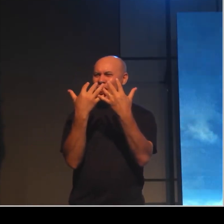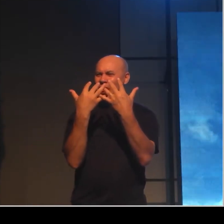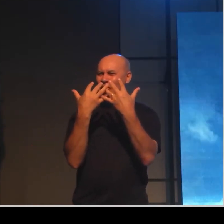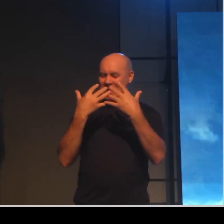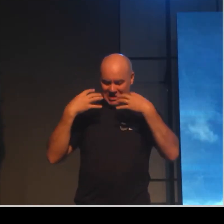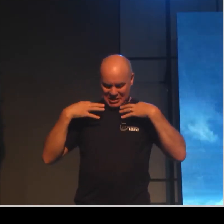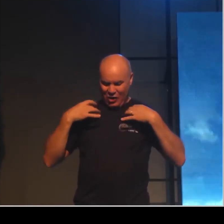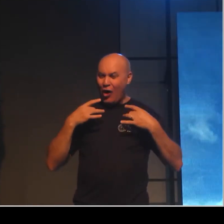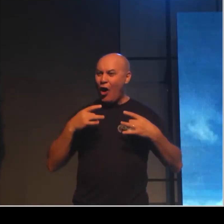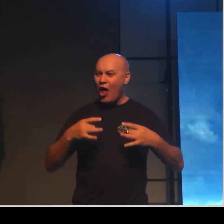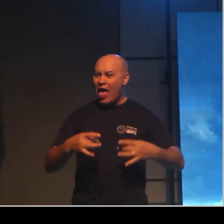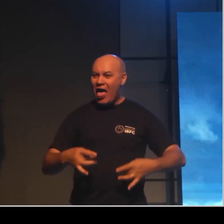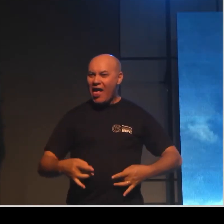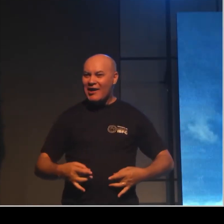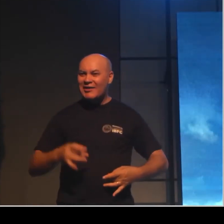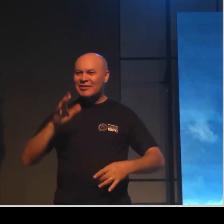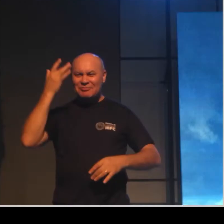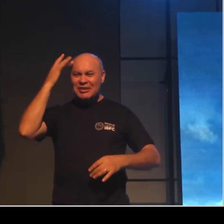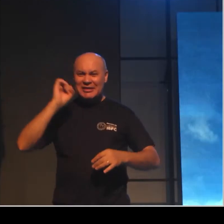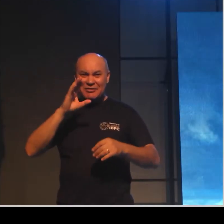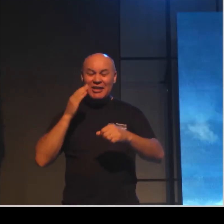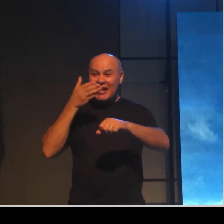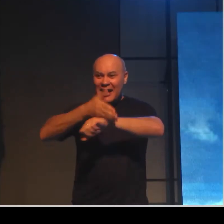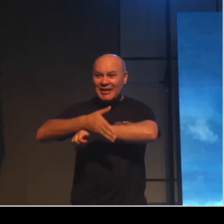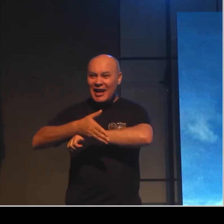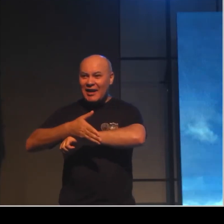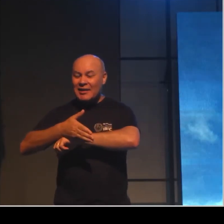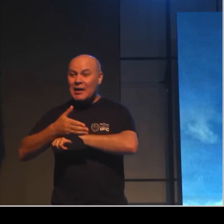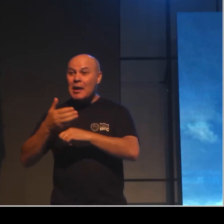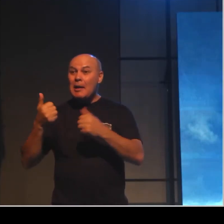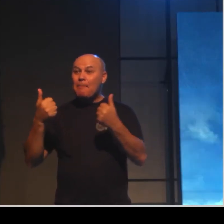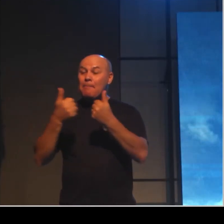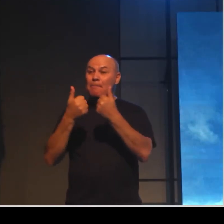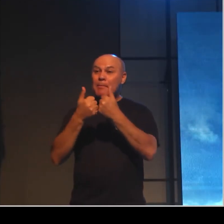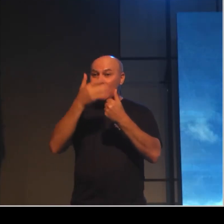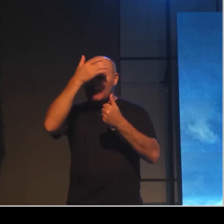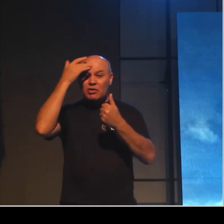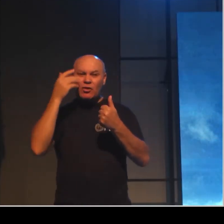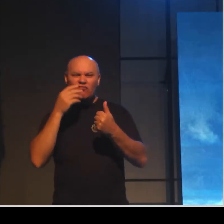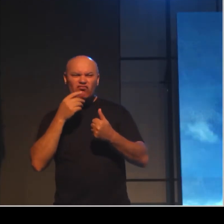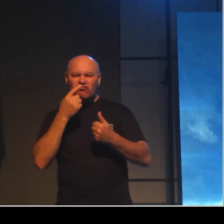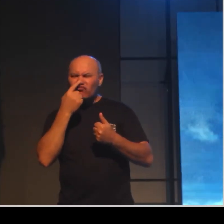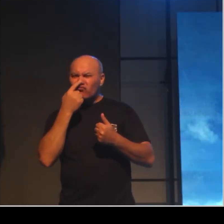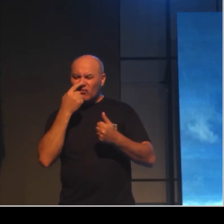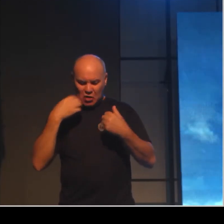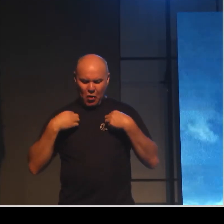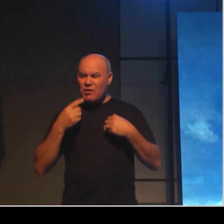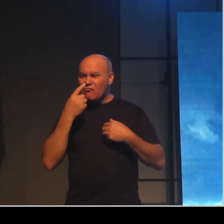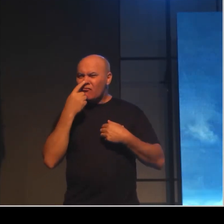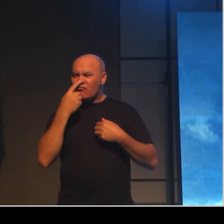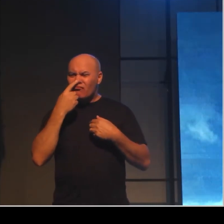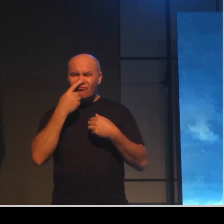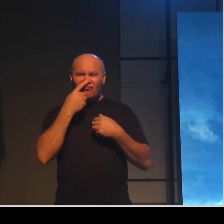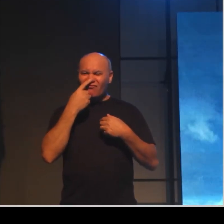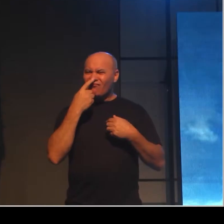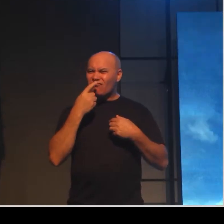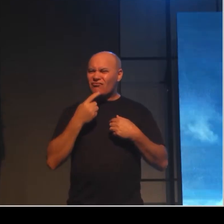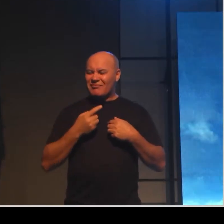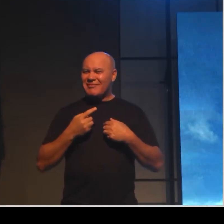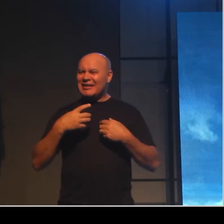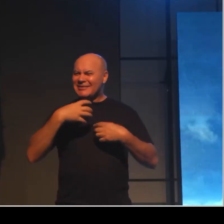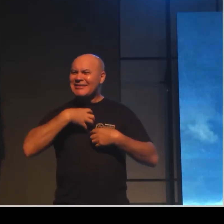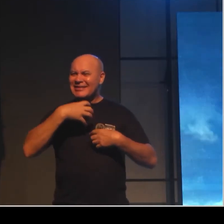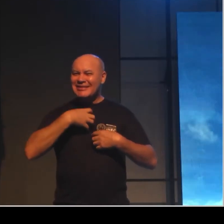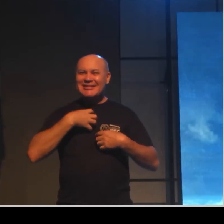caras, quando você chegava perto deles, eles cheiravam a ovelha. Você imagina ficar no deserto, lá no